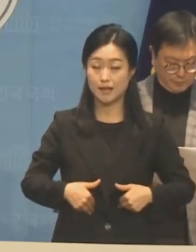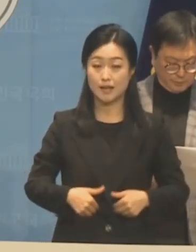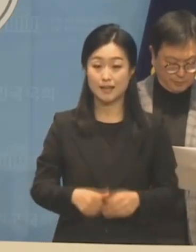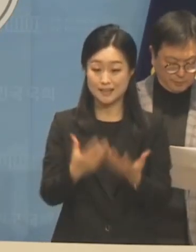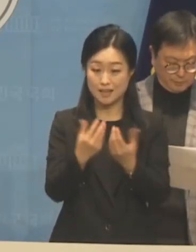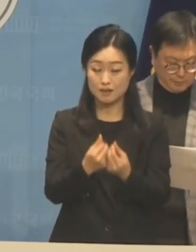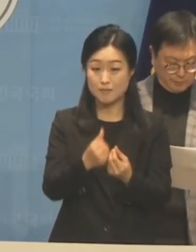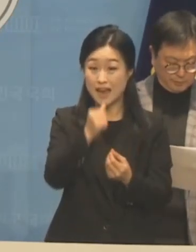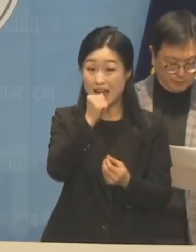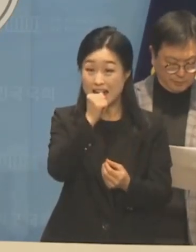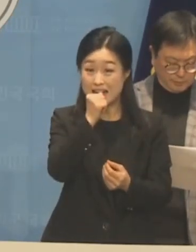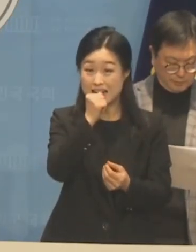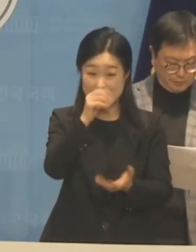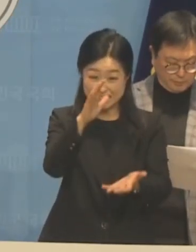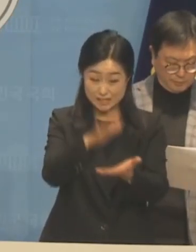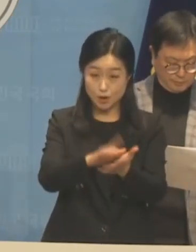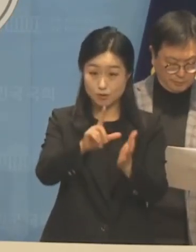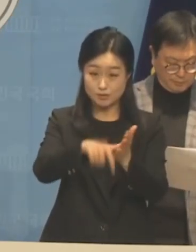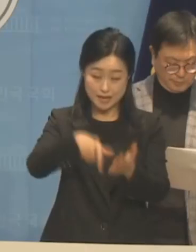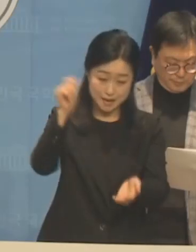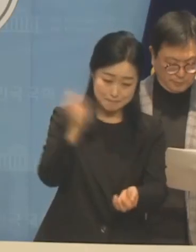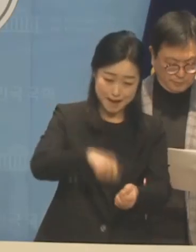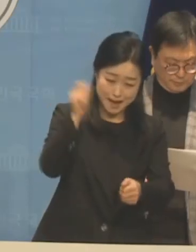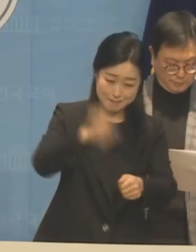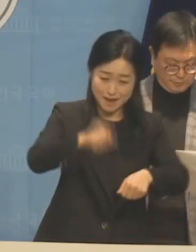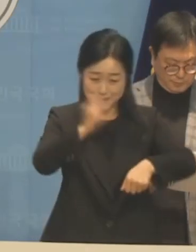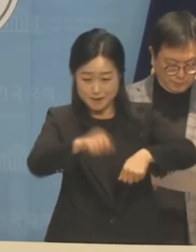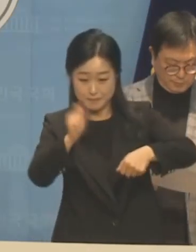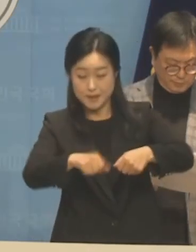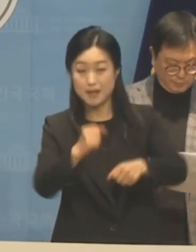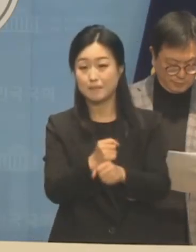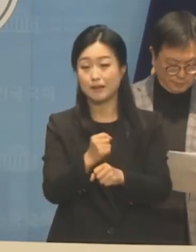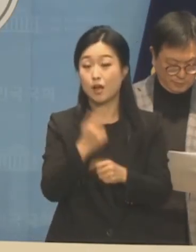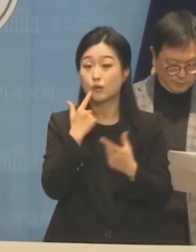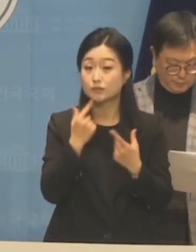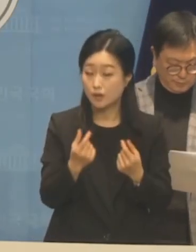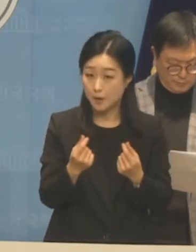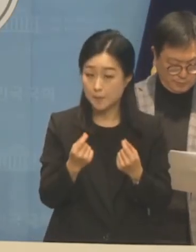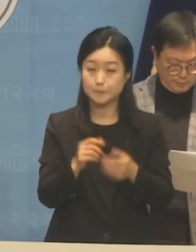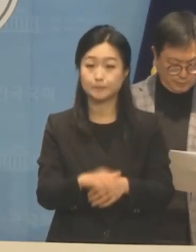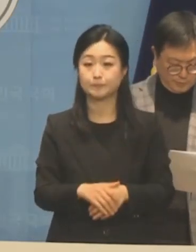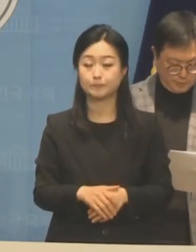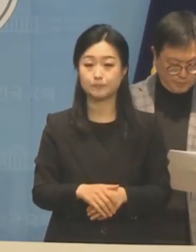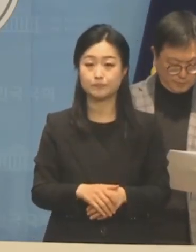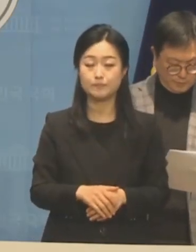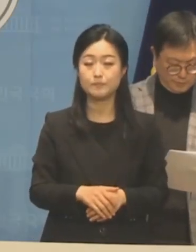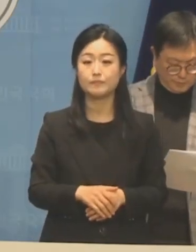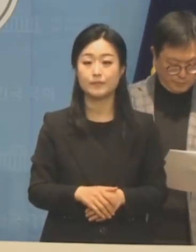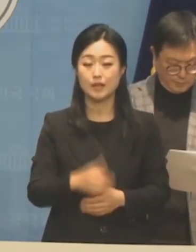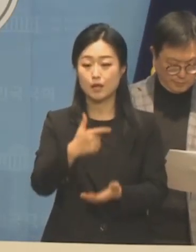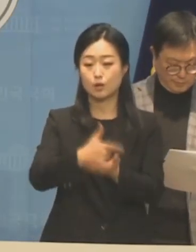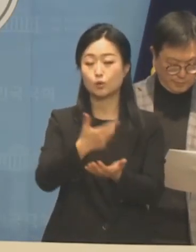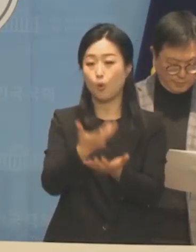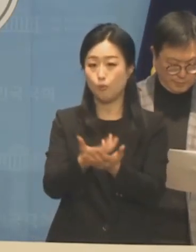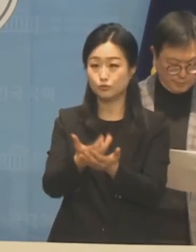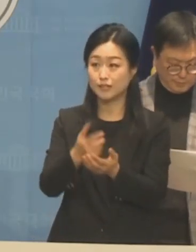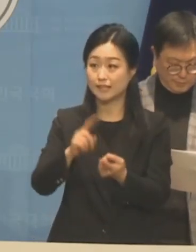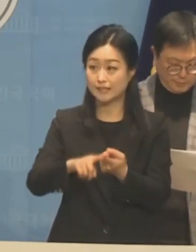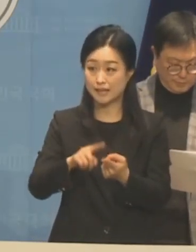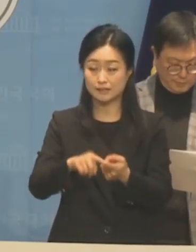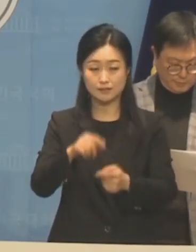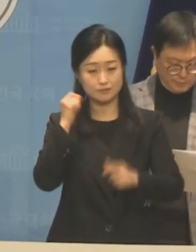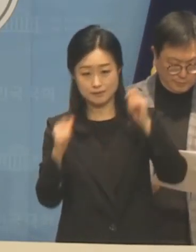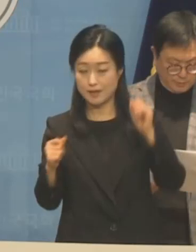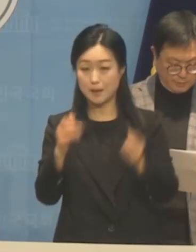때 두들기라고 하는 서양 속담이 있습니다. 숙대와 국민대는 자고 우면하지 말고 김건희의 석박사